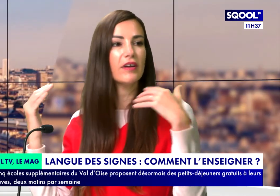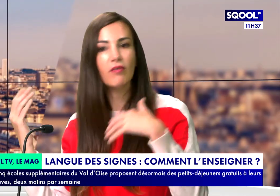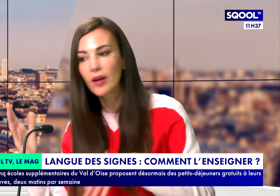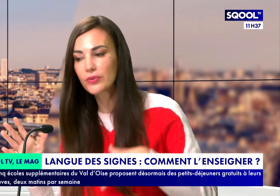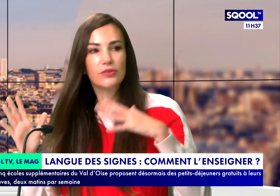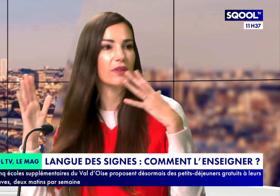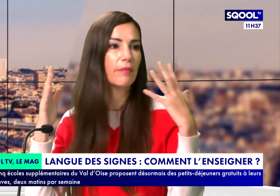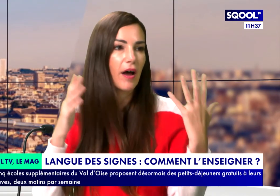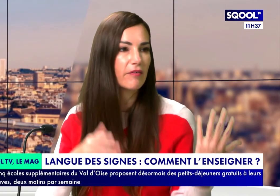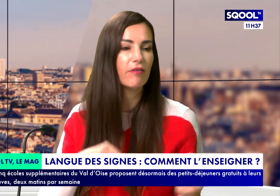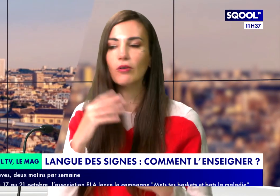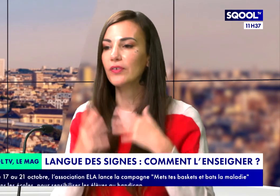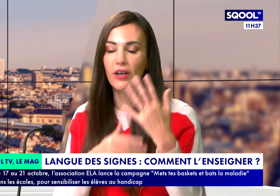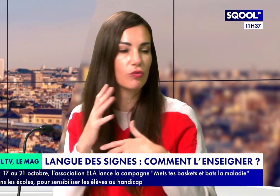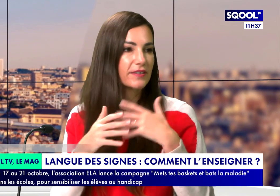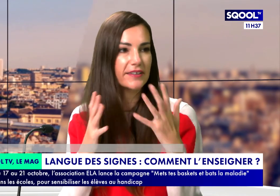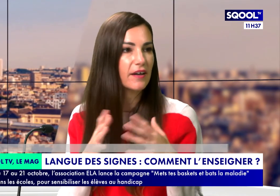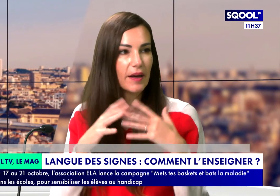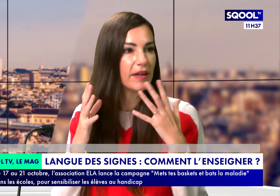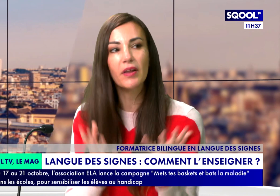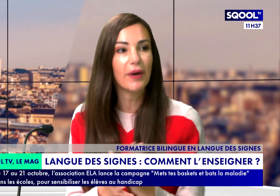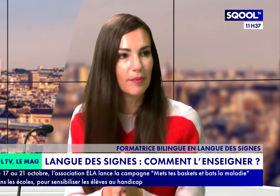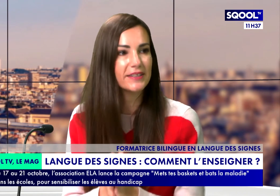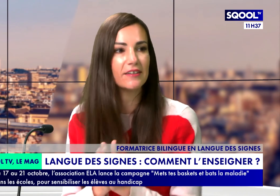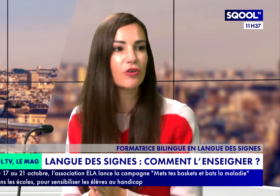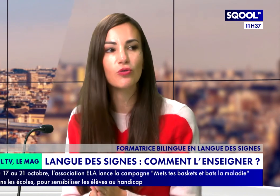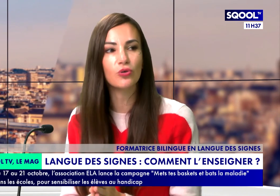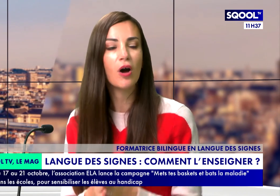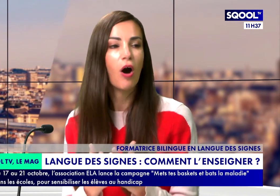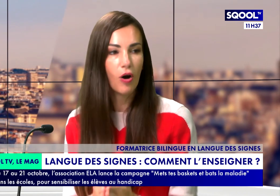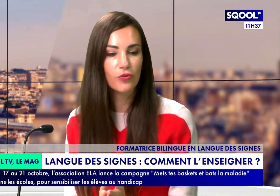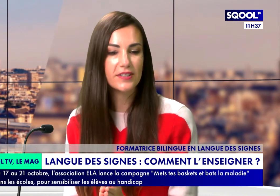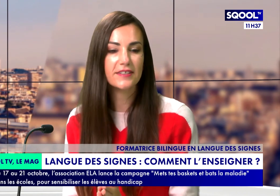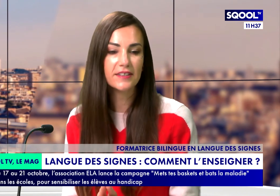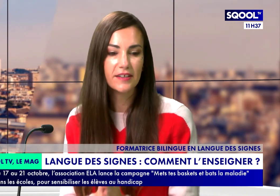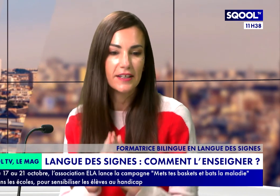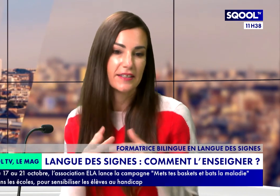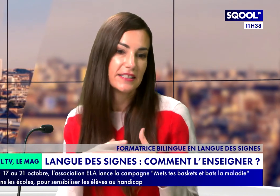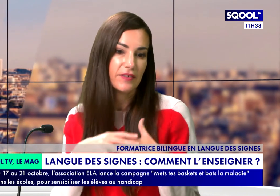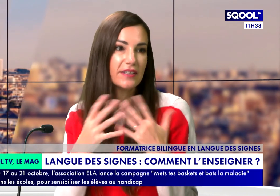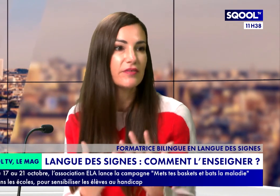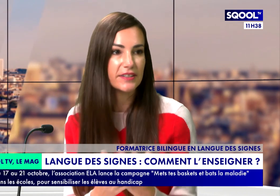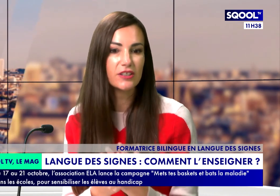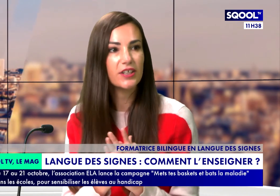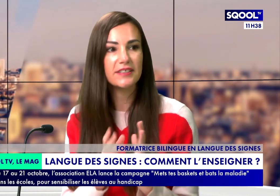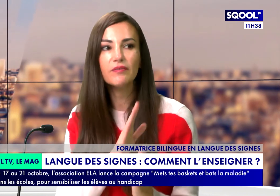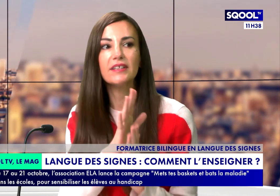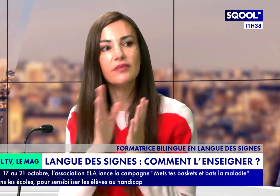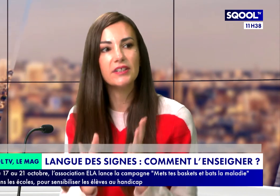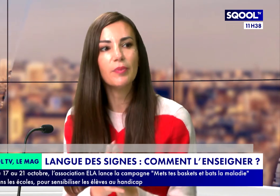avoir la position de la main, va y avoir la configuration, etc. Il y a plein de paramètres qui entrent en jeu en langue des signes. Et ce qui va définir, chaque signe va être défini par